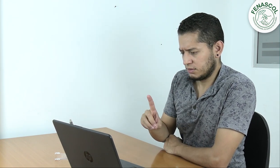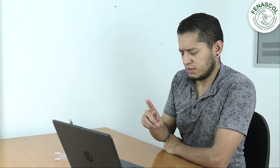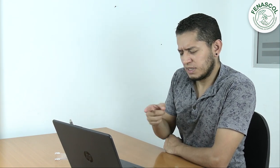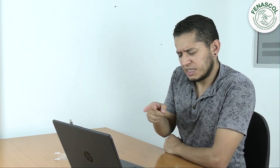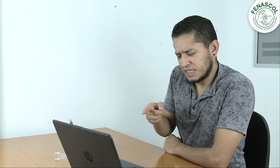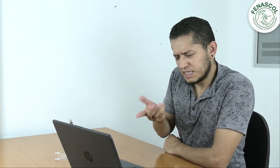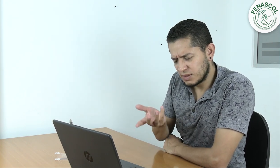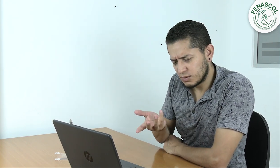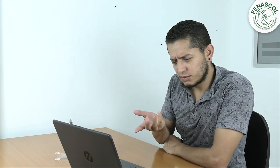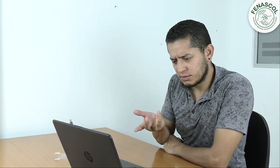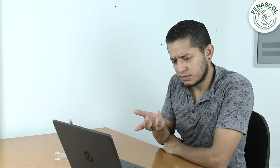¿O el PD?